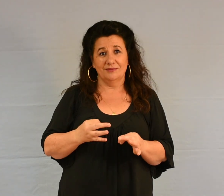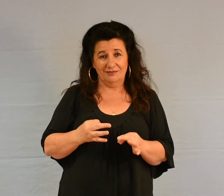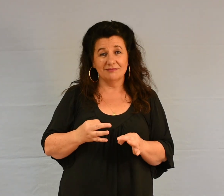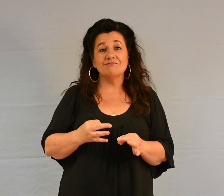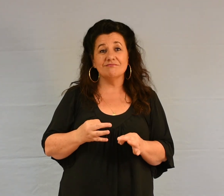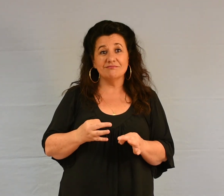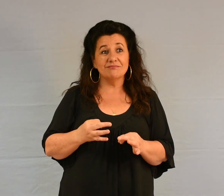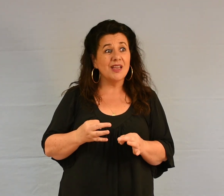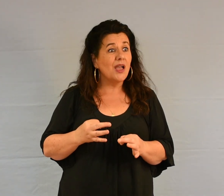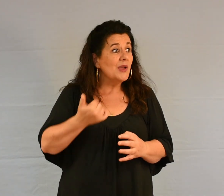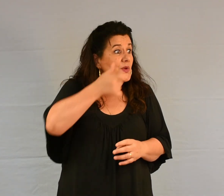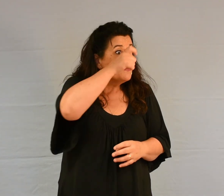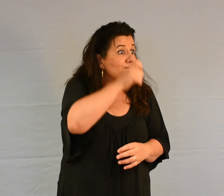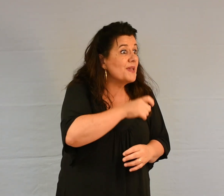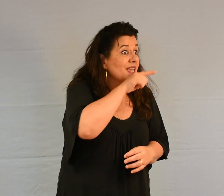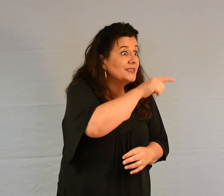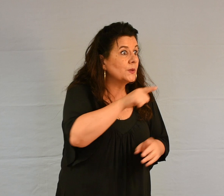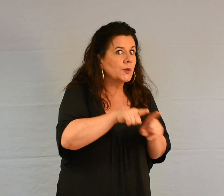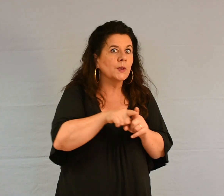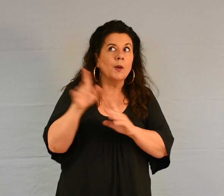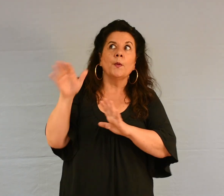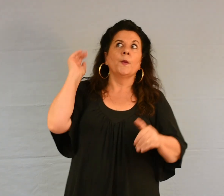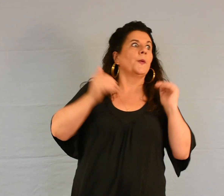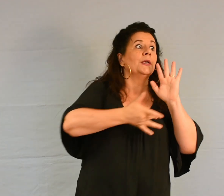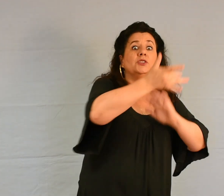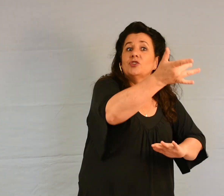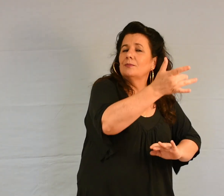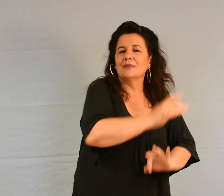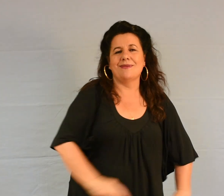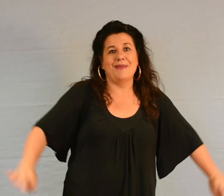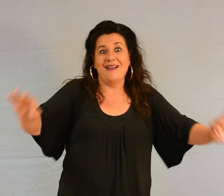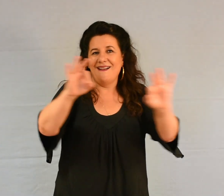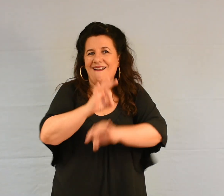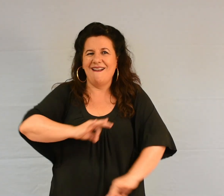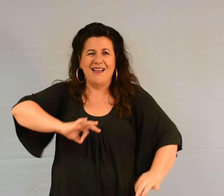Pas une créature n'échappe à ses yeux. Tout est nu devant